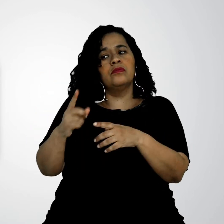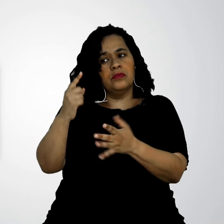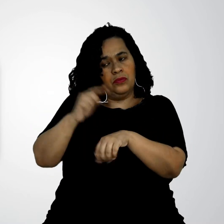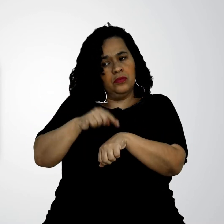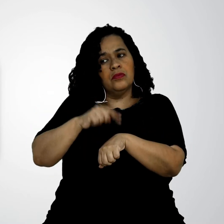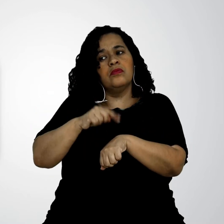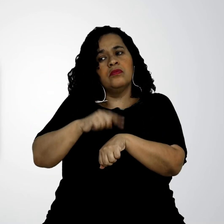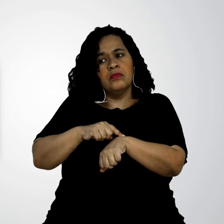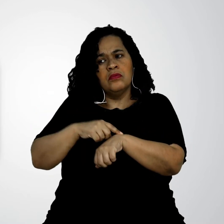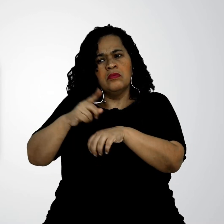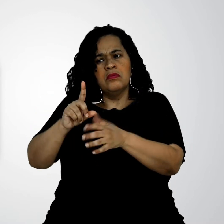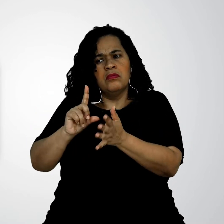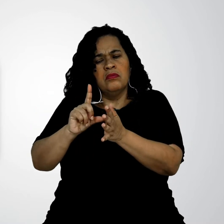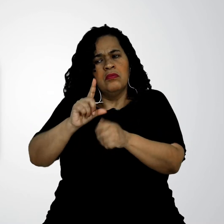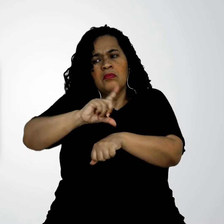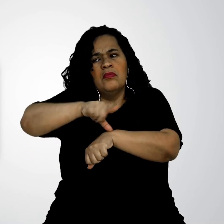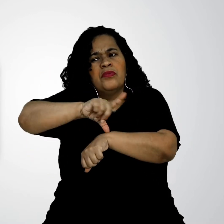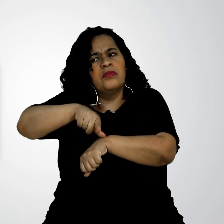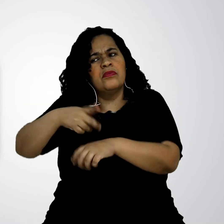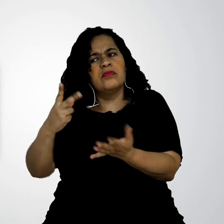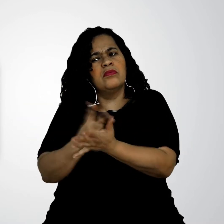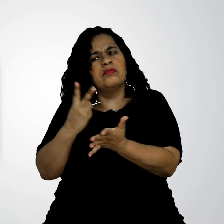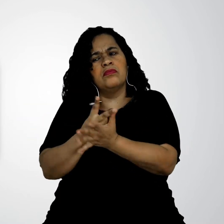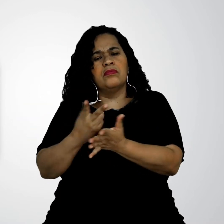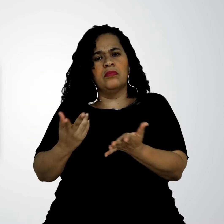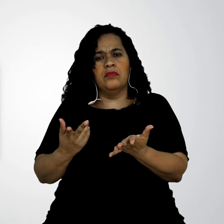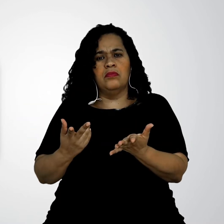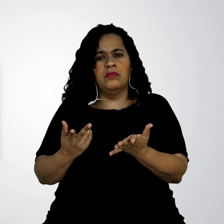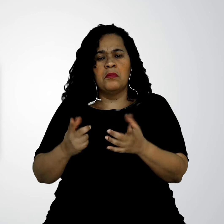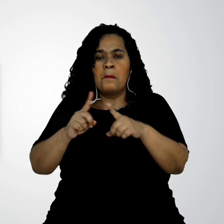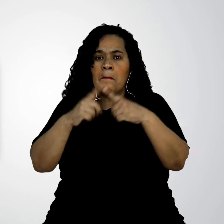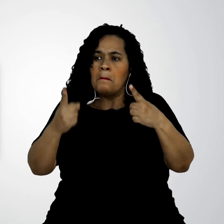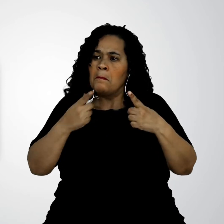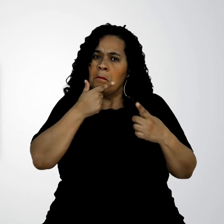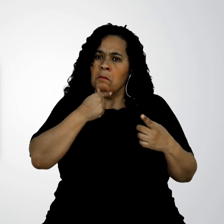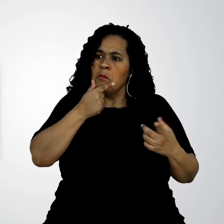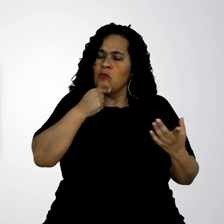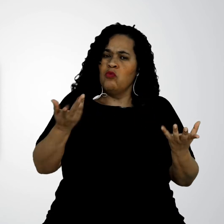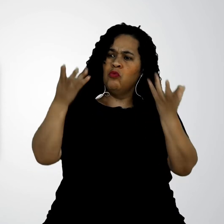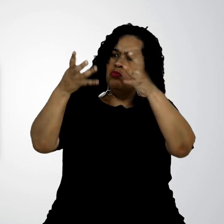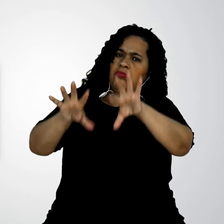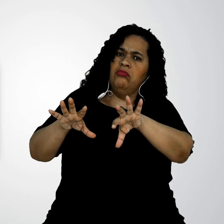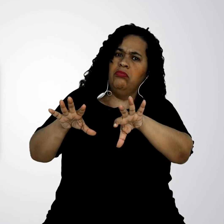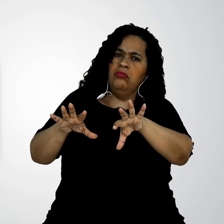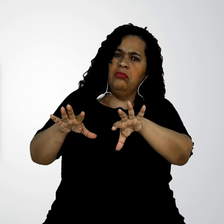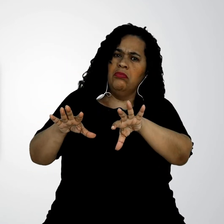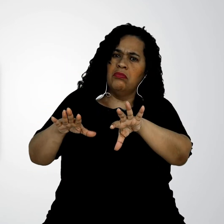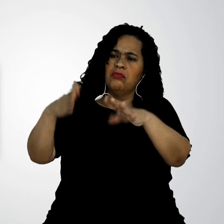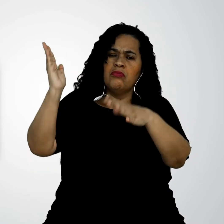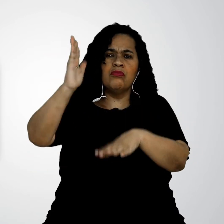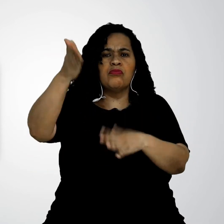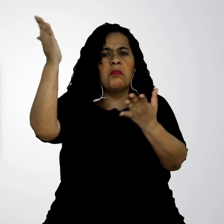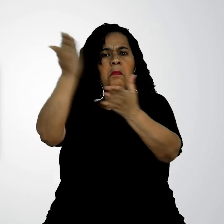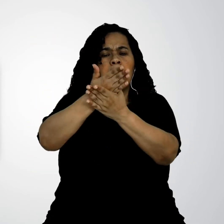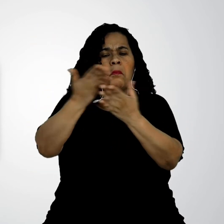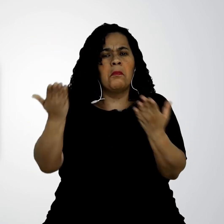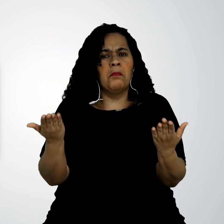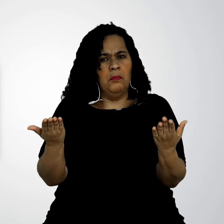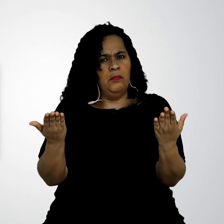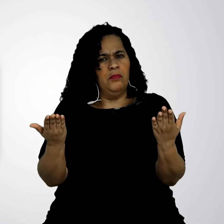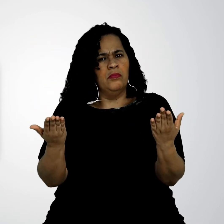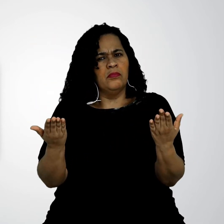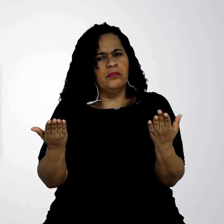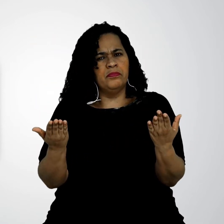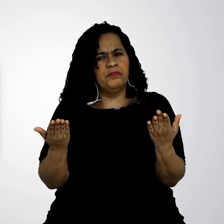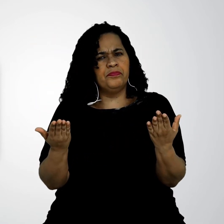Você entendeu? Antigamente a pessoa brigaria pelo emprego, né? Não, e detalhe, vai um processo. Sim. Vai um processo. Aí ele falou que ele vai buscar a fonte